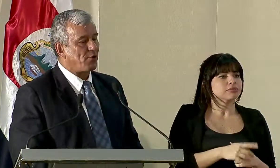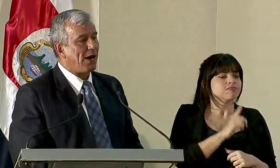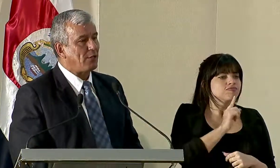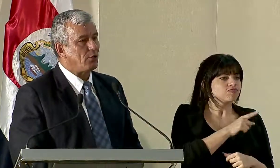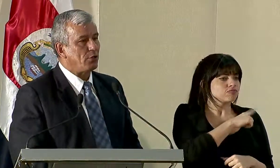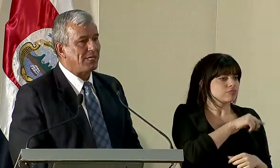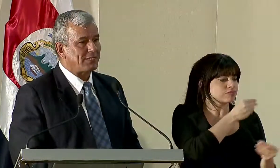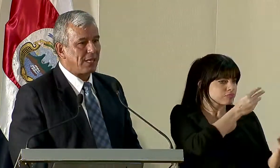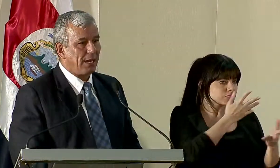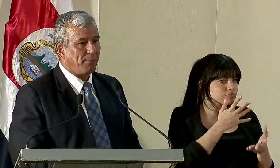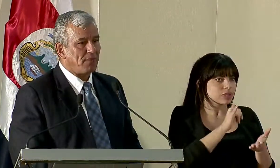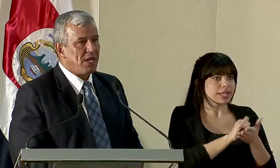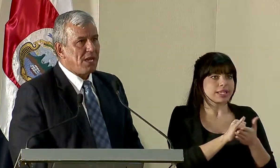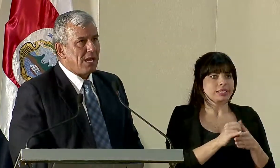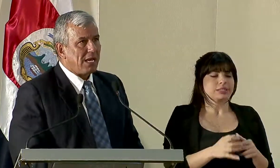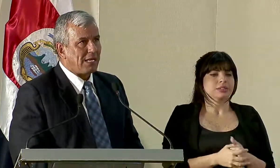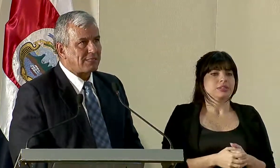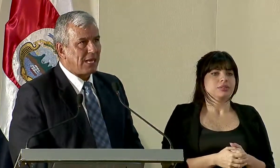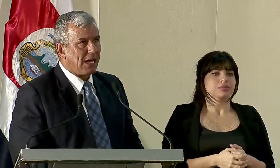está arrojando